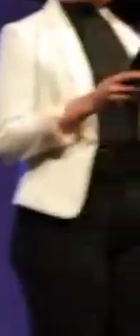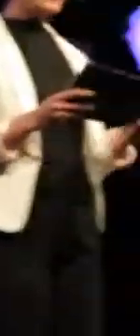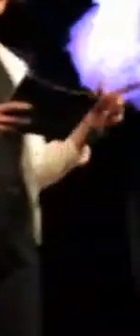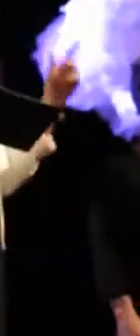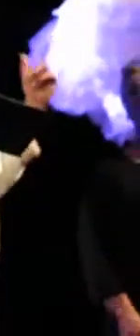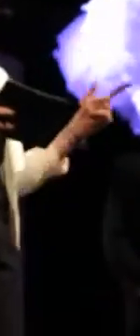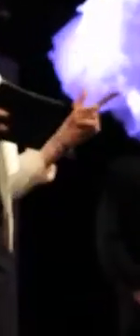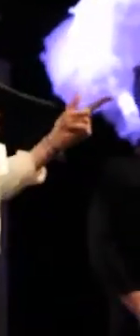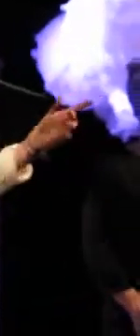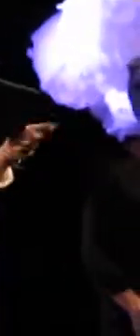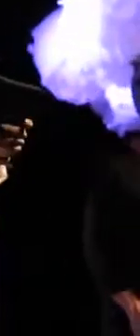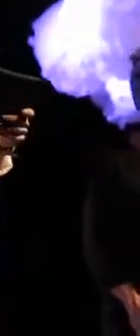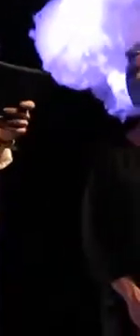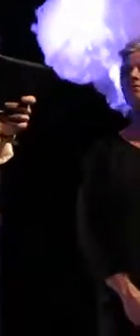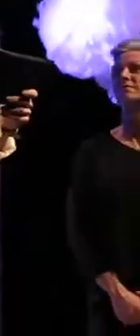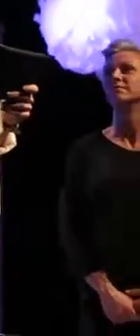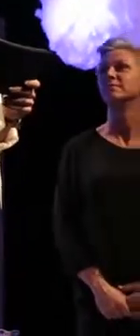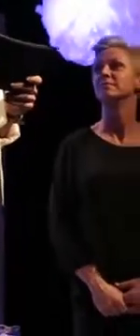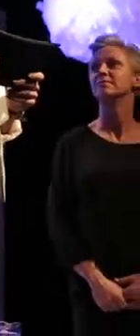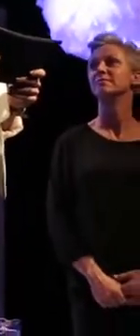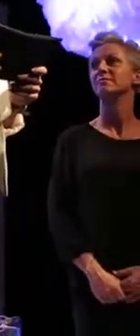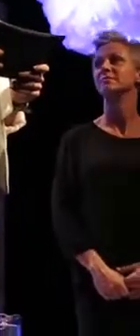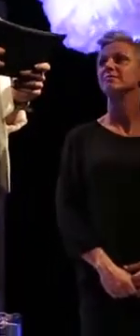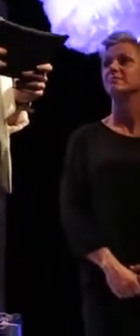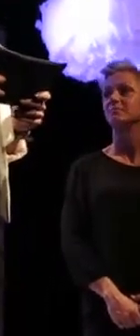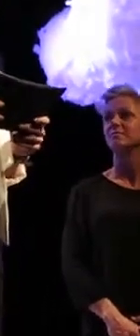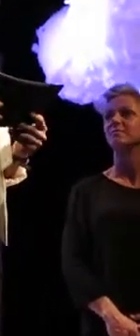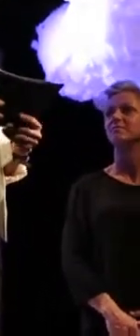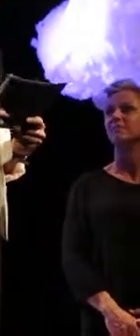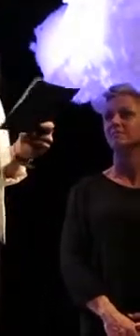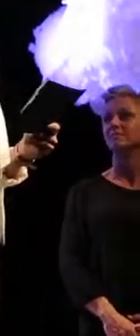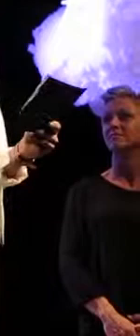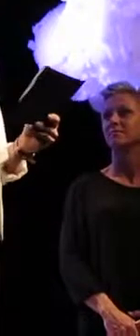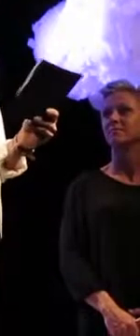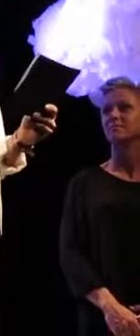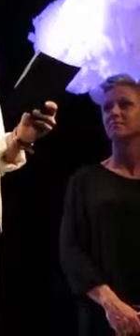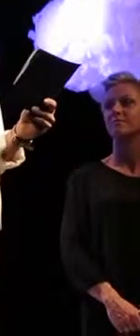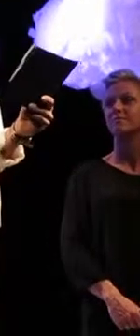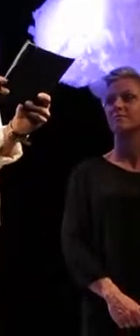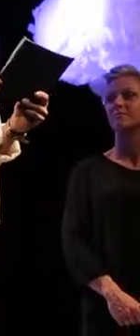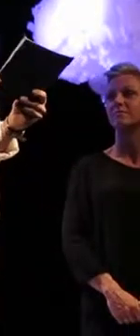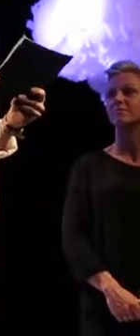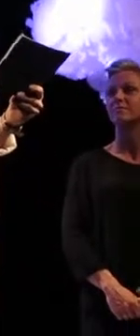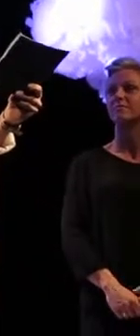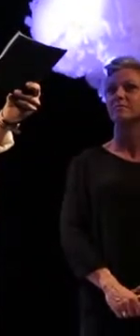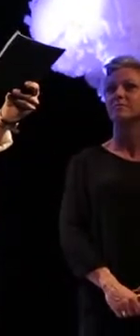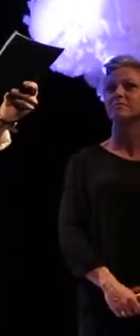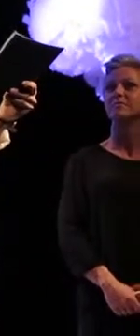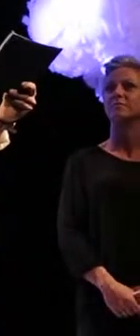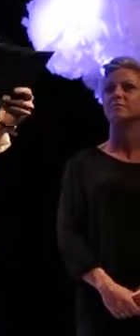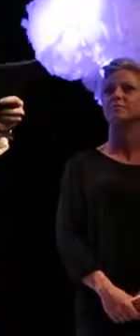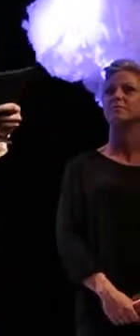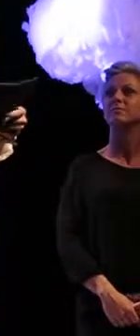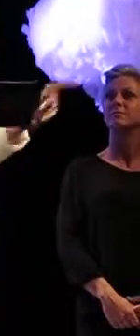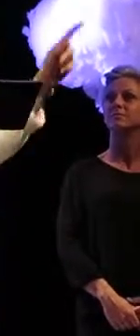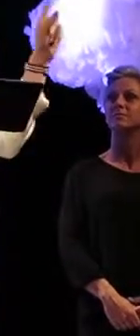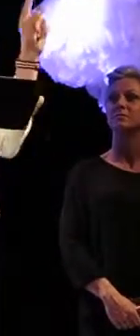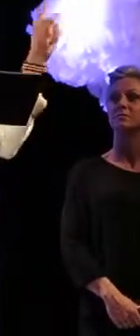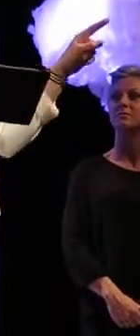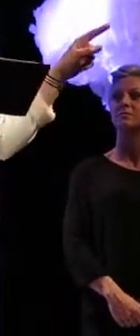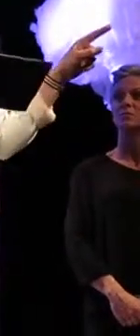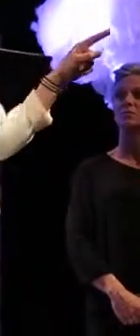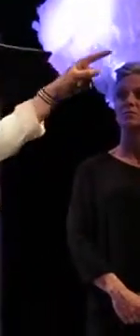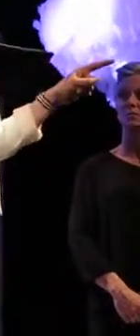Så kan man gå till Egoteket och lyssna på Klimatet och Kapitalet i samma båt, eller gå till Soppteatern och se föreställningen Frossa. Och